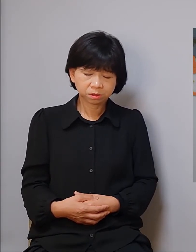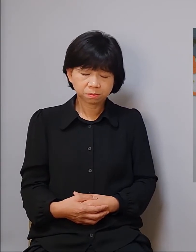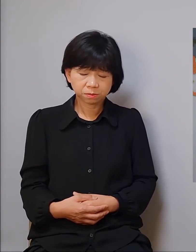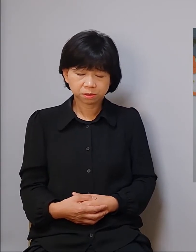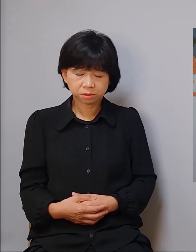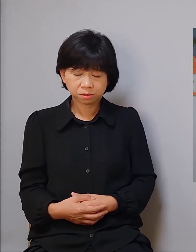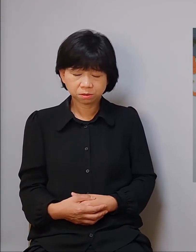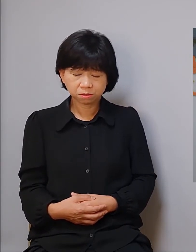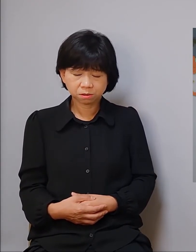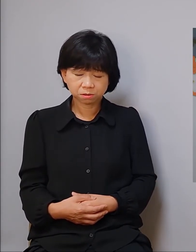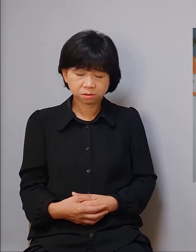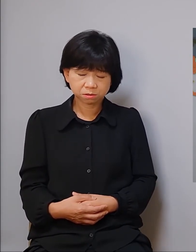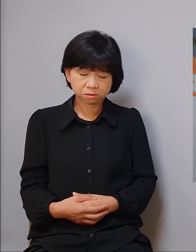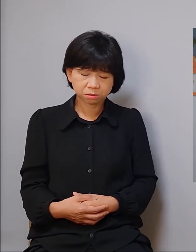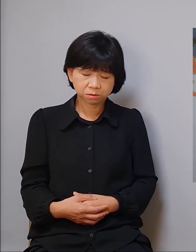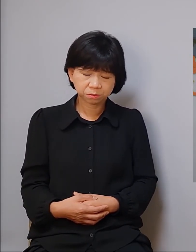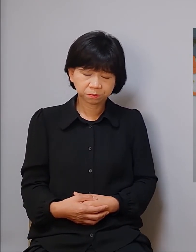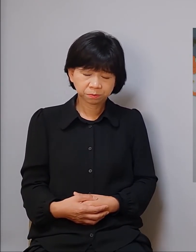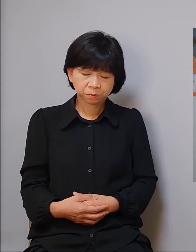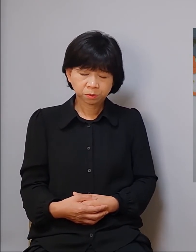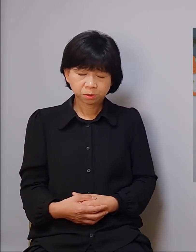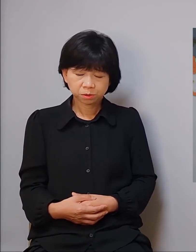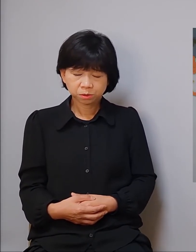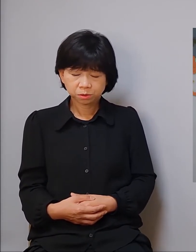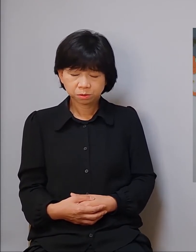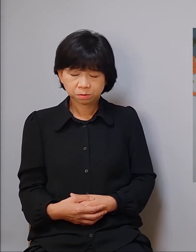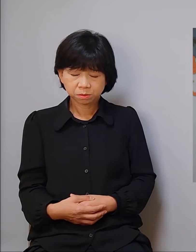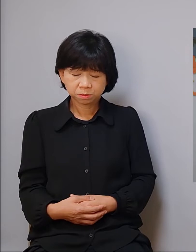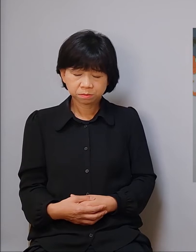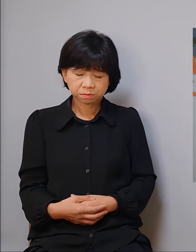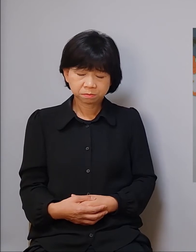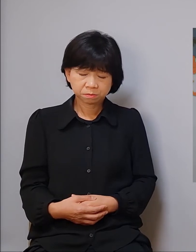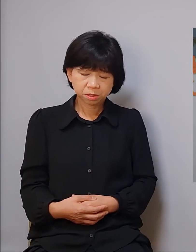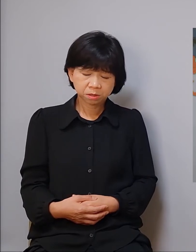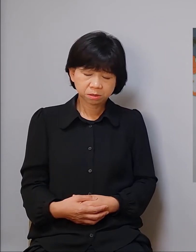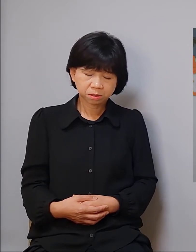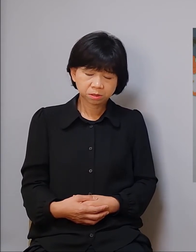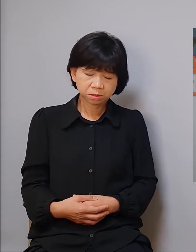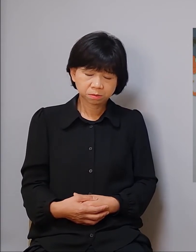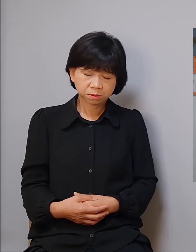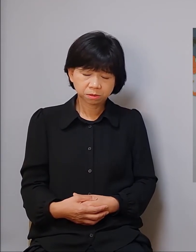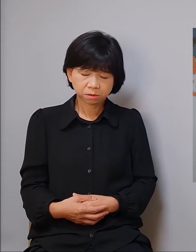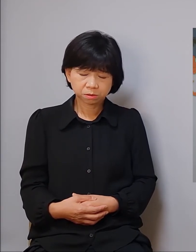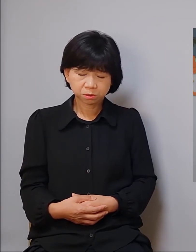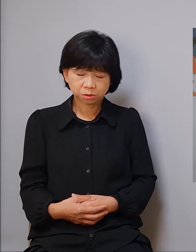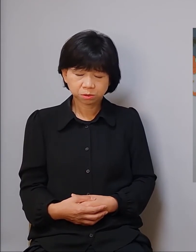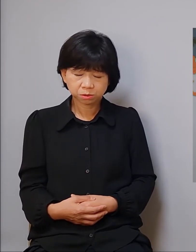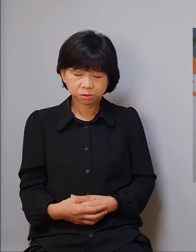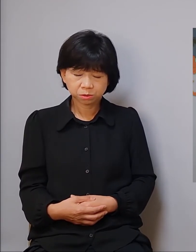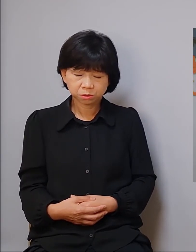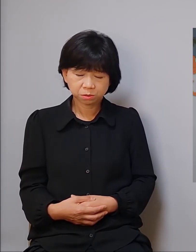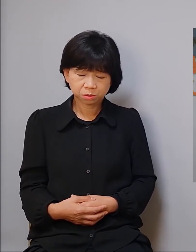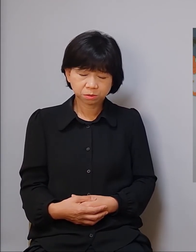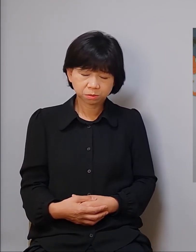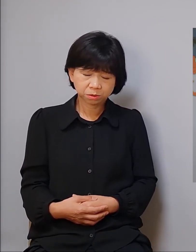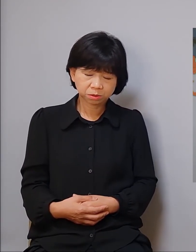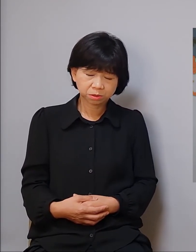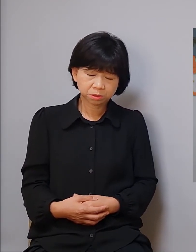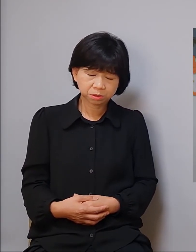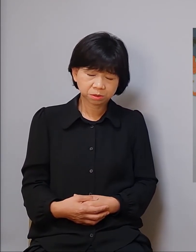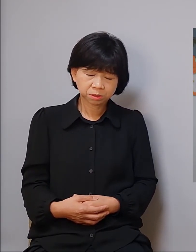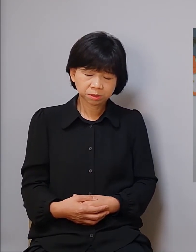하나님 회개합니다. 용서하여 주시옵소서. 하나님 아버지, 이 시간 하나님 앞에 참회합니다. 용서하여